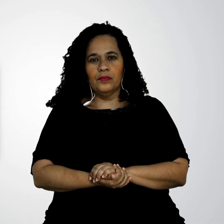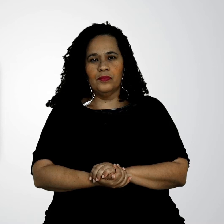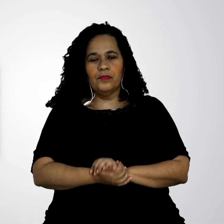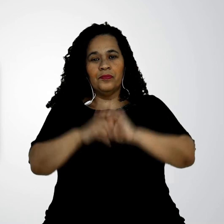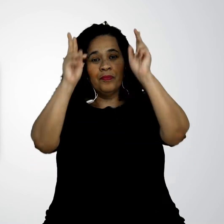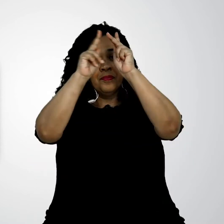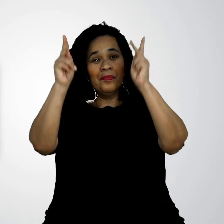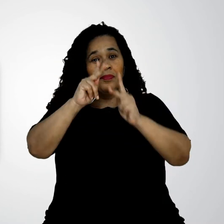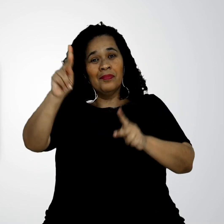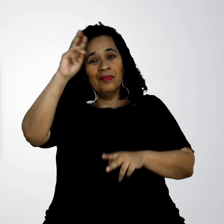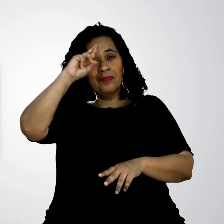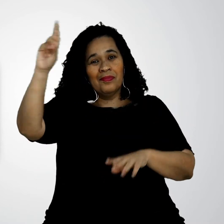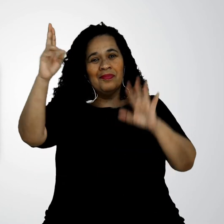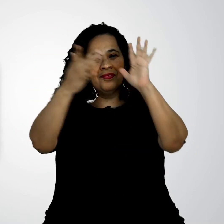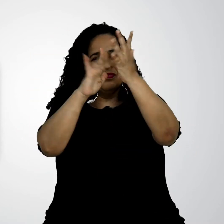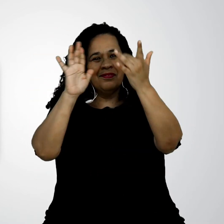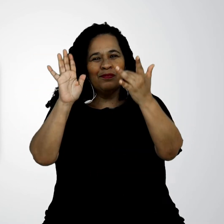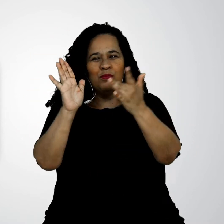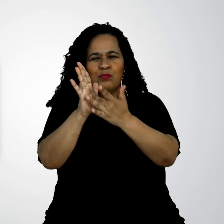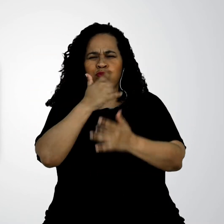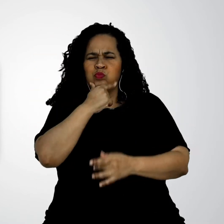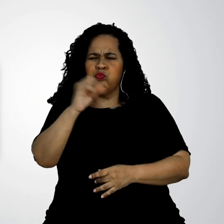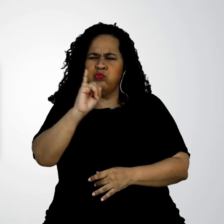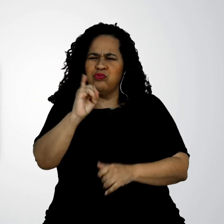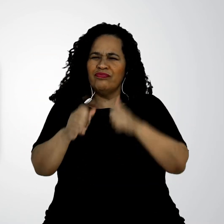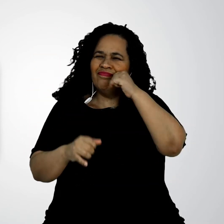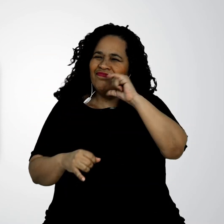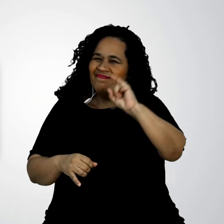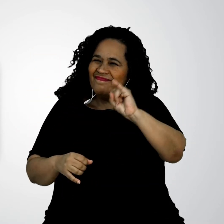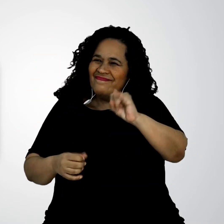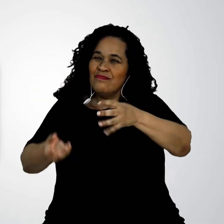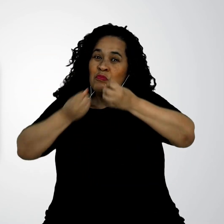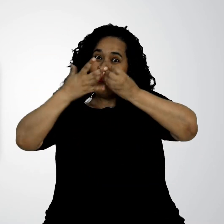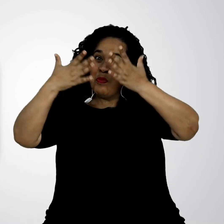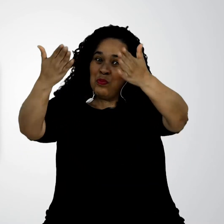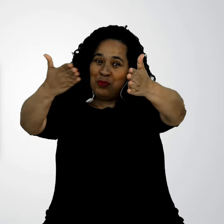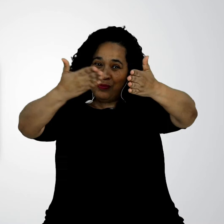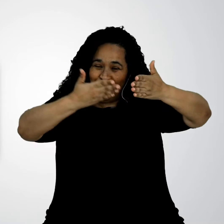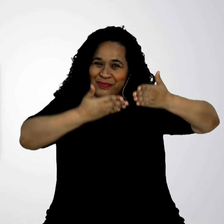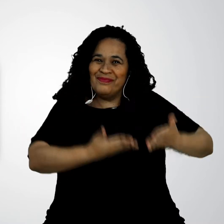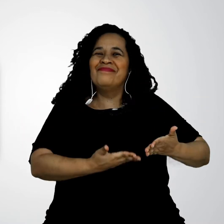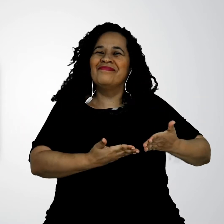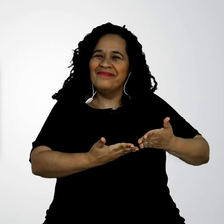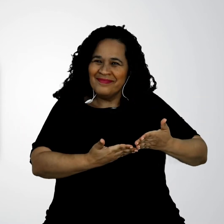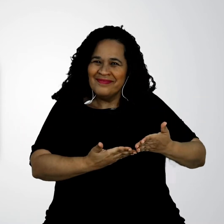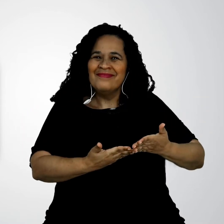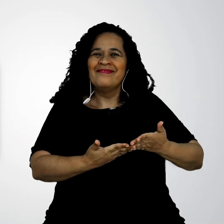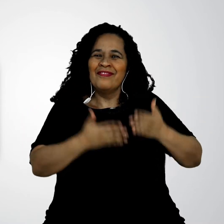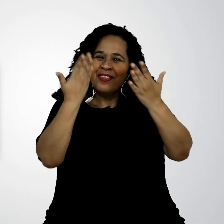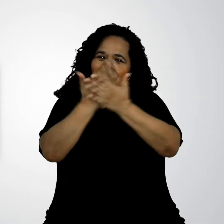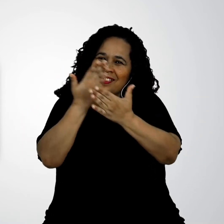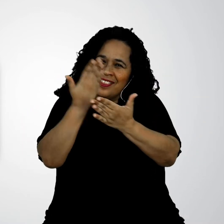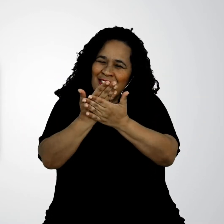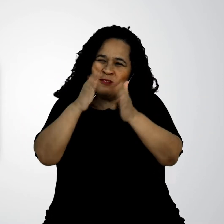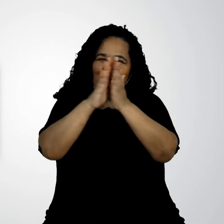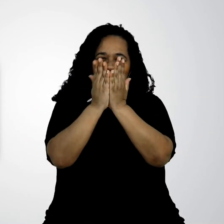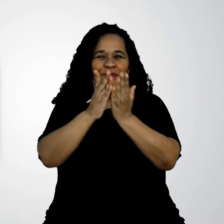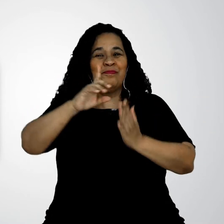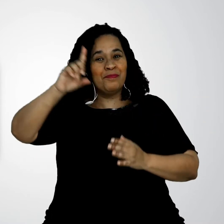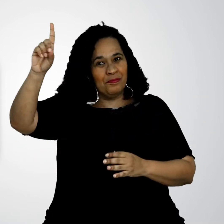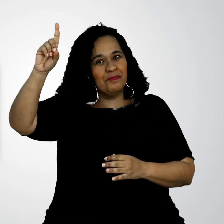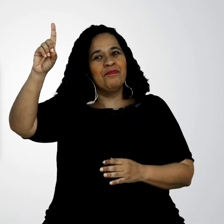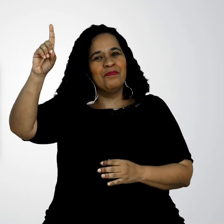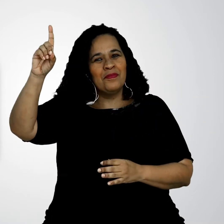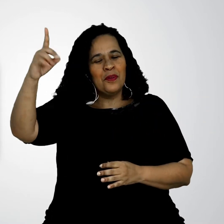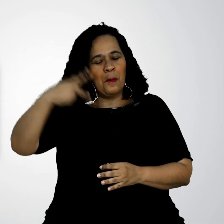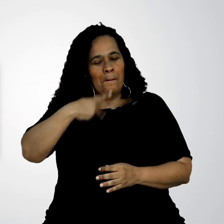A paz do Senhor Jesus, meu irmão, minha irmã, sejam todos muito bem-vindos a mais um estudo da nossa lição bíblica.